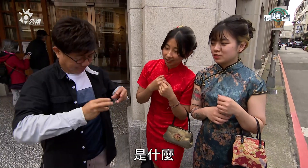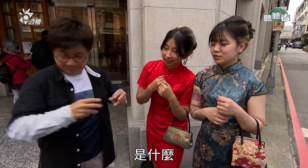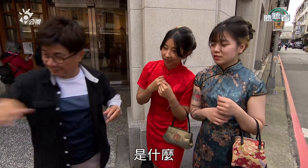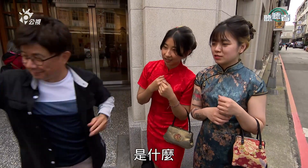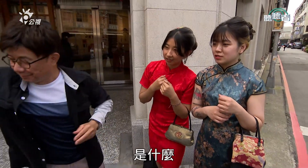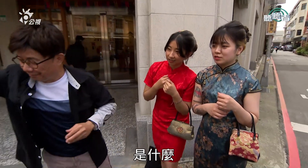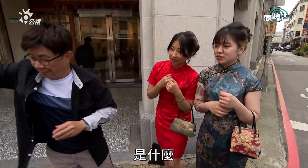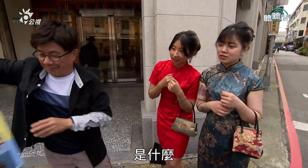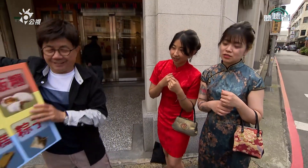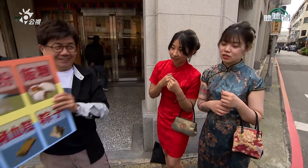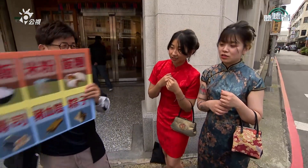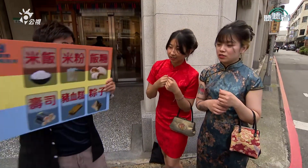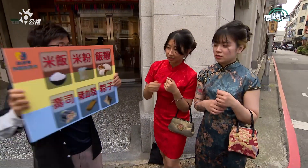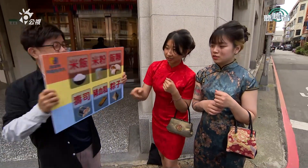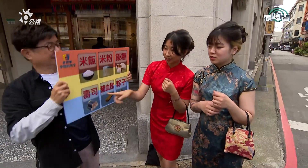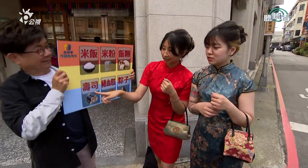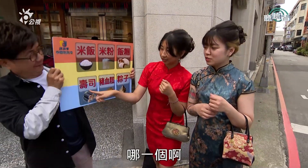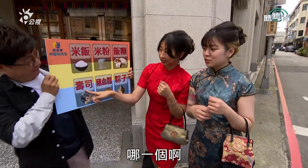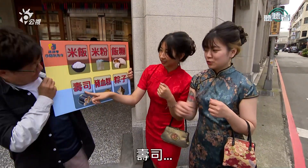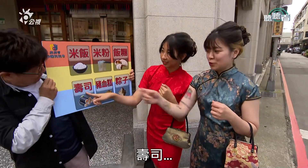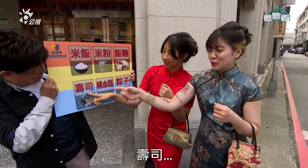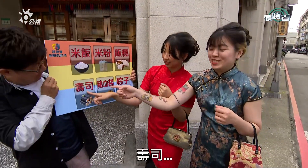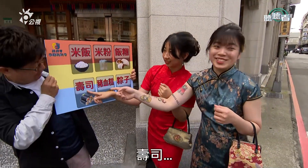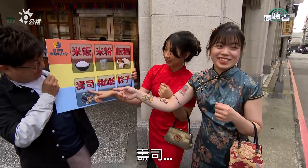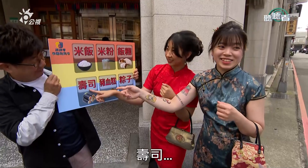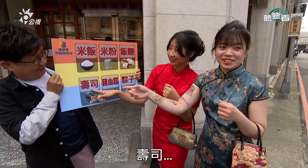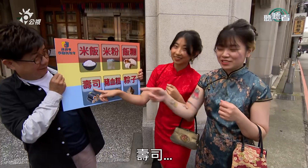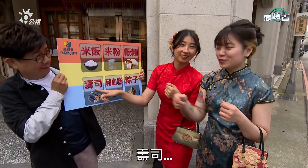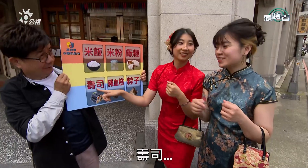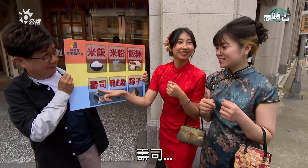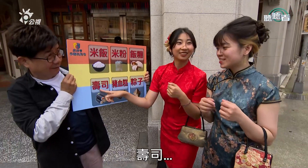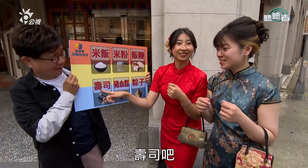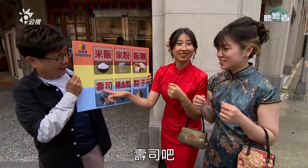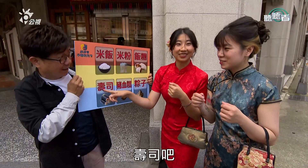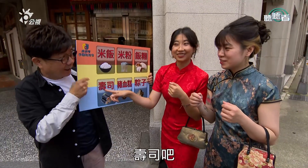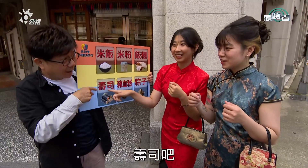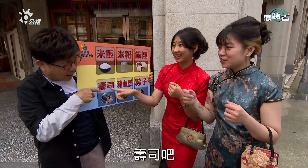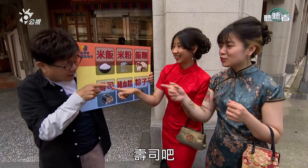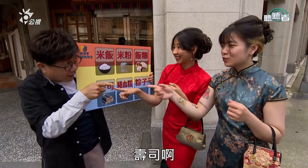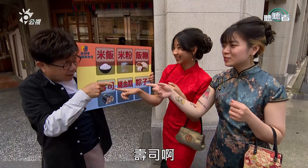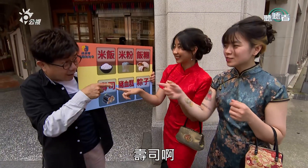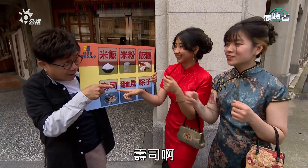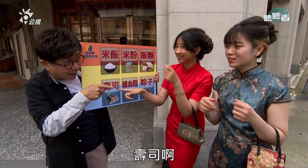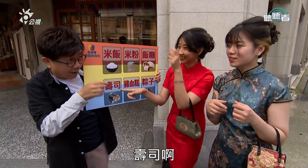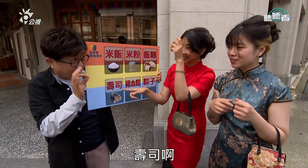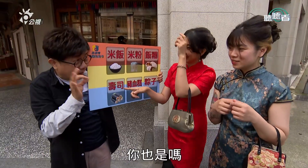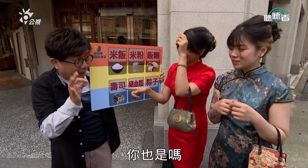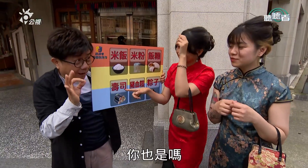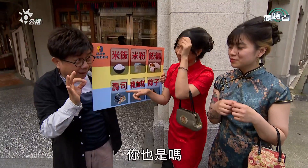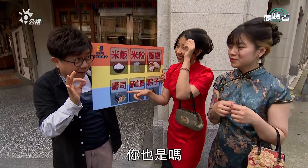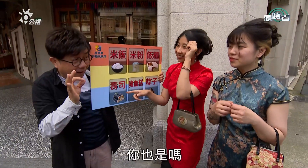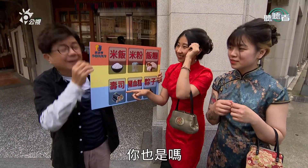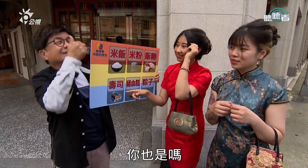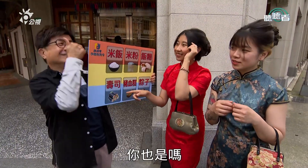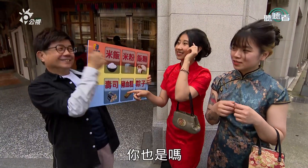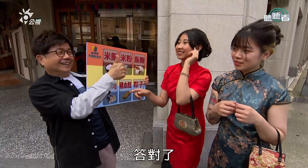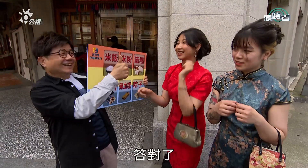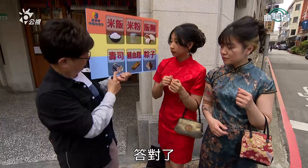是什么？哪一个？ 寿司， 寿司， 寿司 啊！啊，寿司啊，你也是吗？哎，答